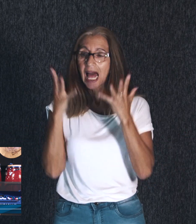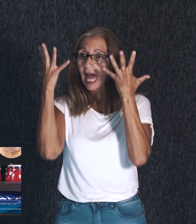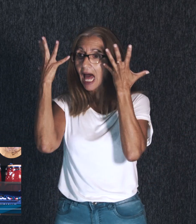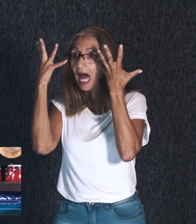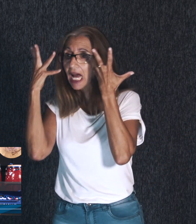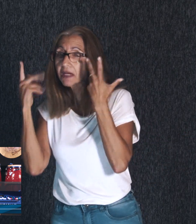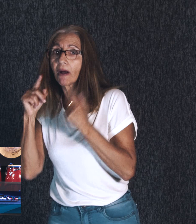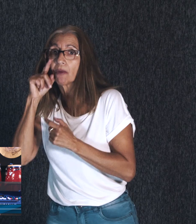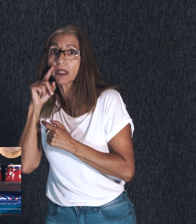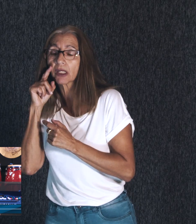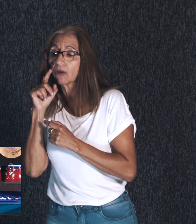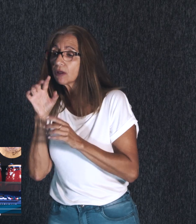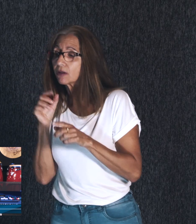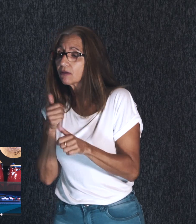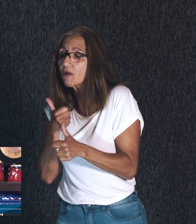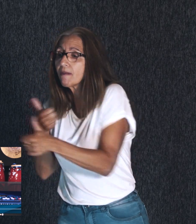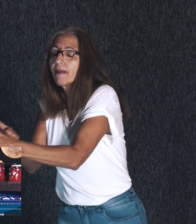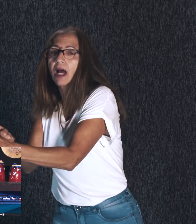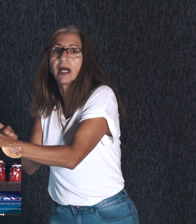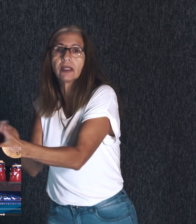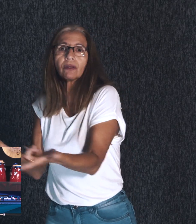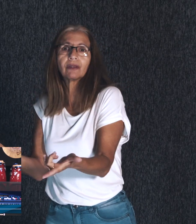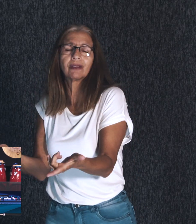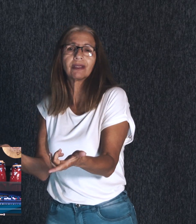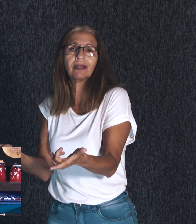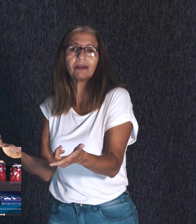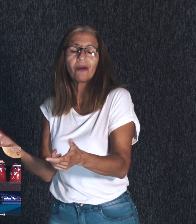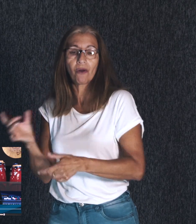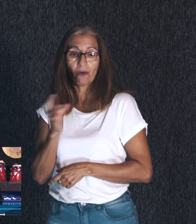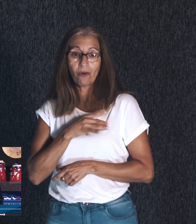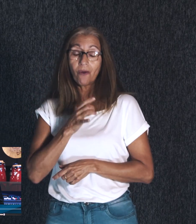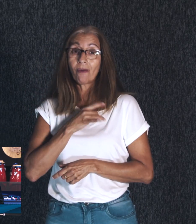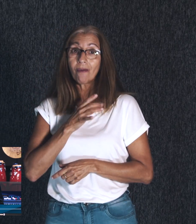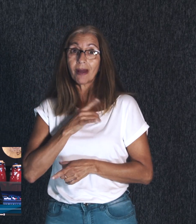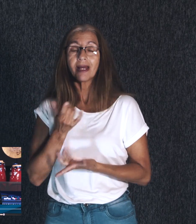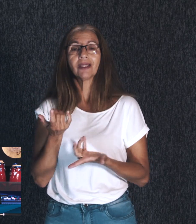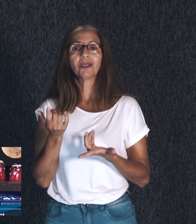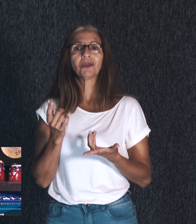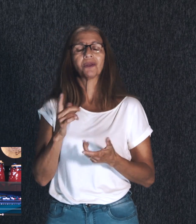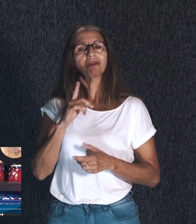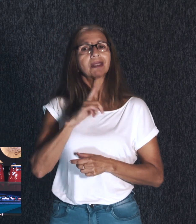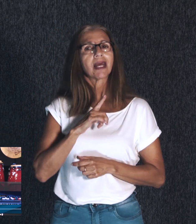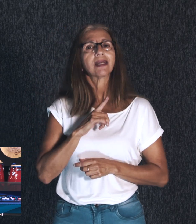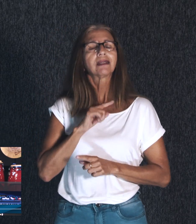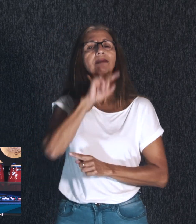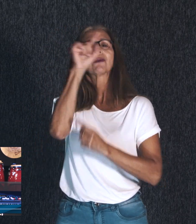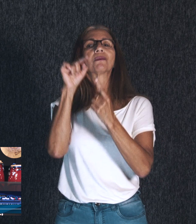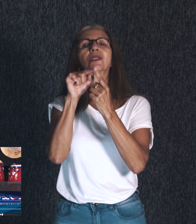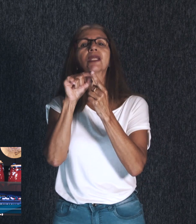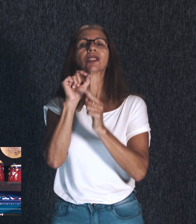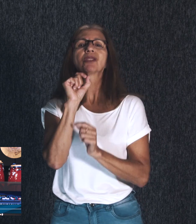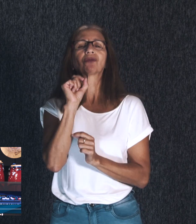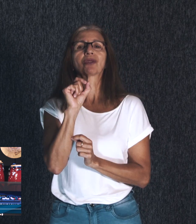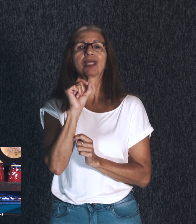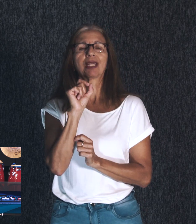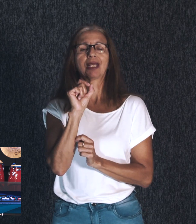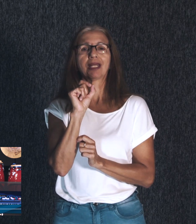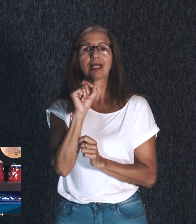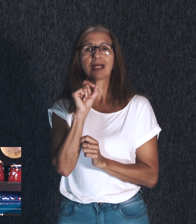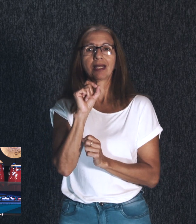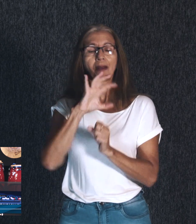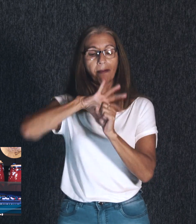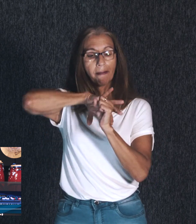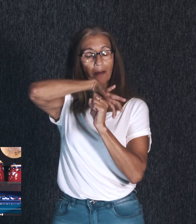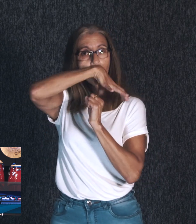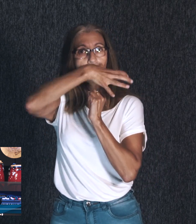medo. Tanto nos seres humanos como nos animais, o medo ele tem por objetivo promover a